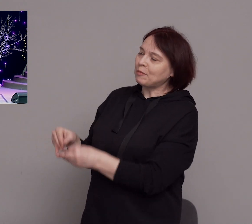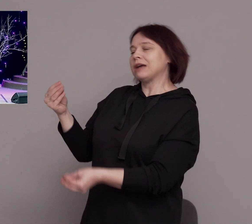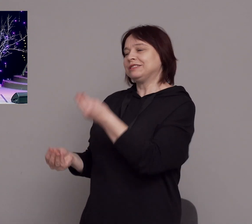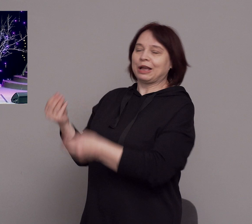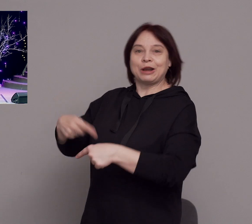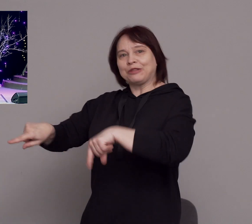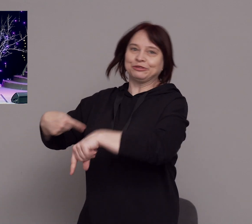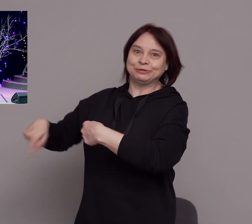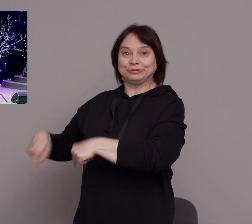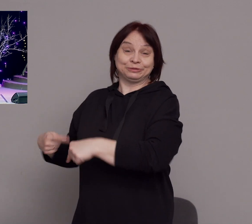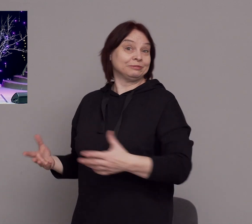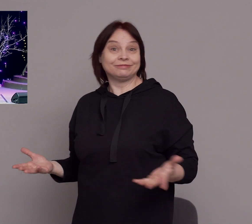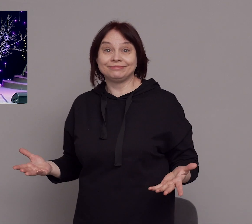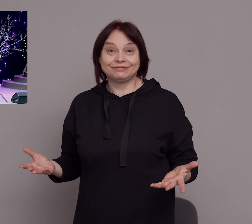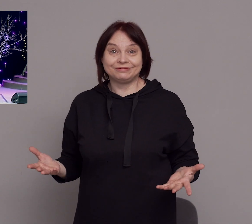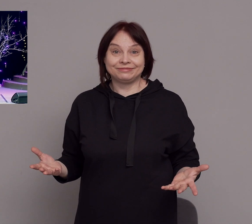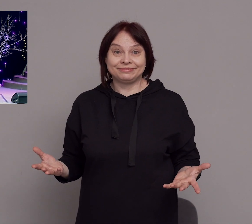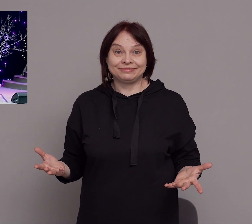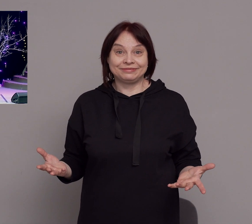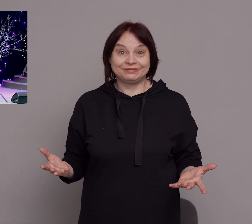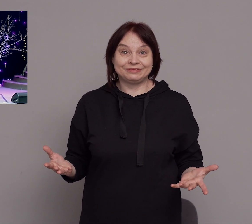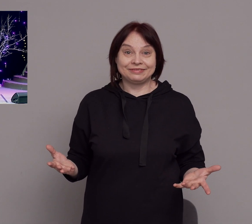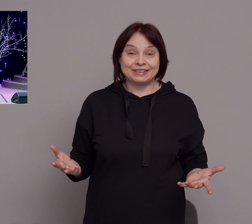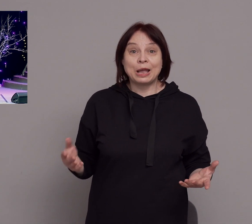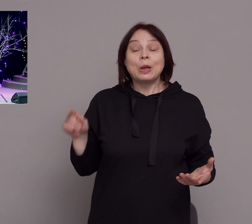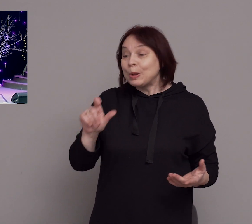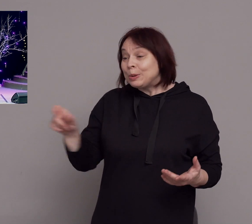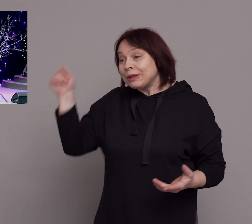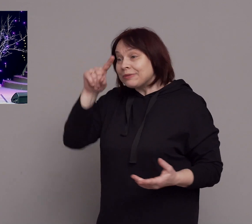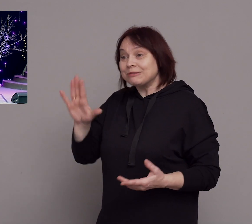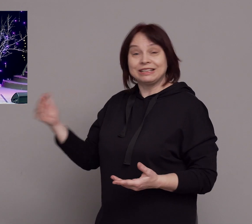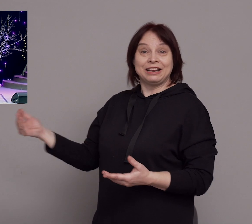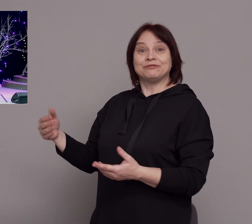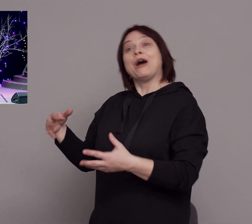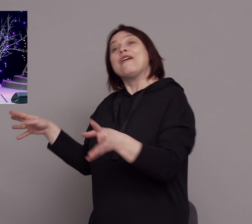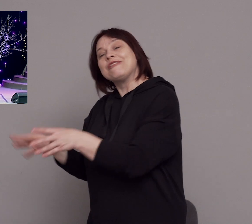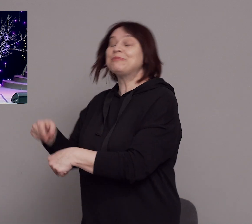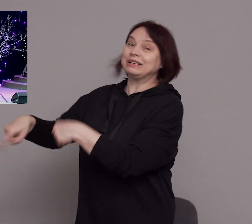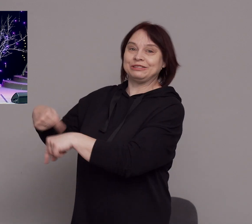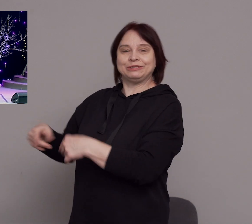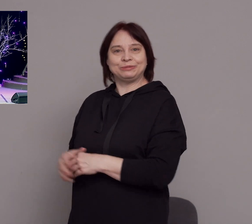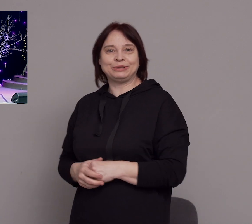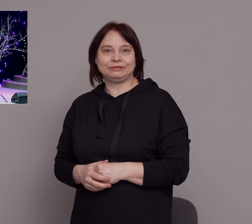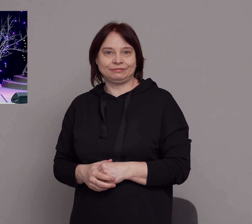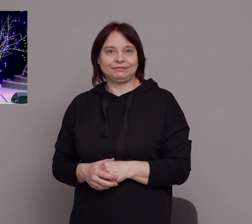человечность. Далее мы видим, Он принял на себя образ раба. Что означает образ раба? Образ